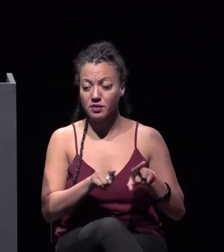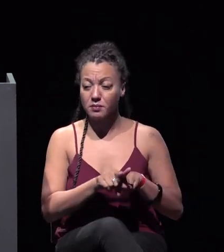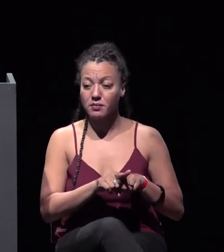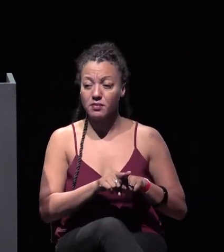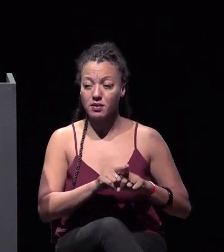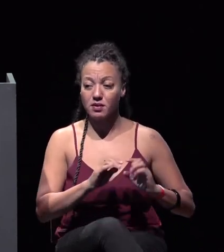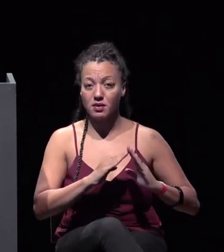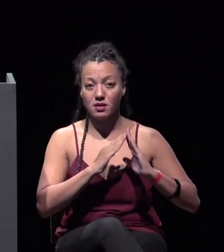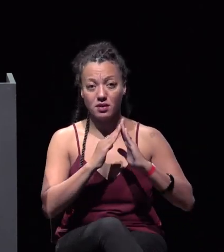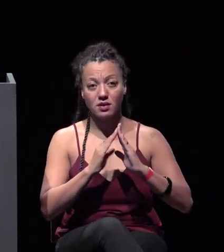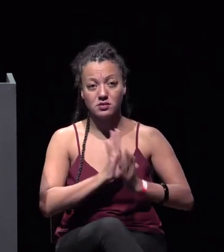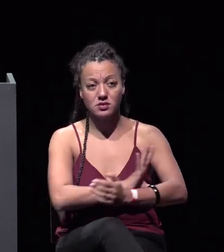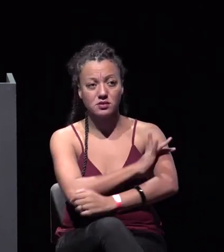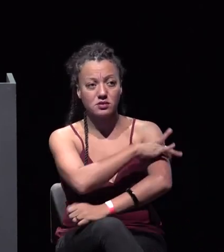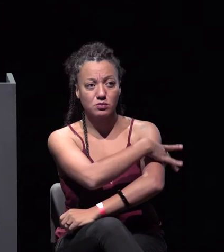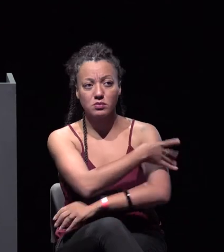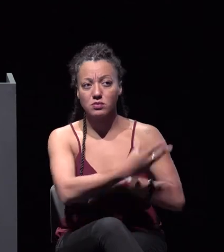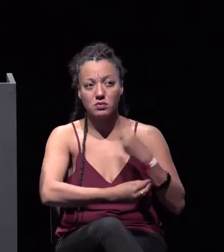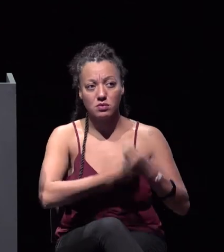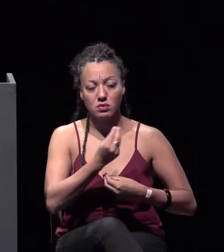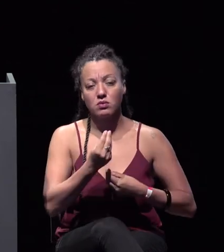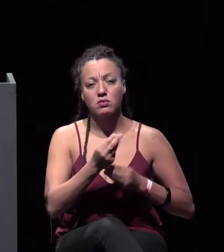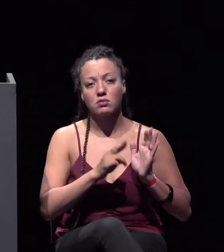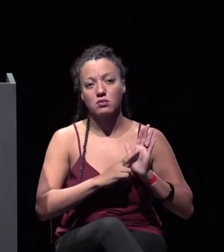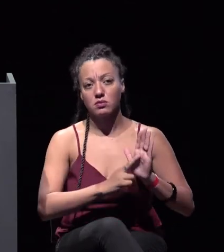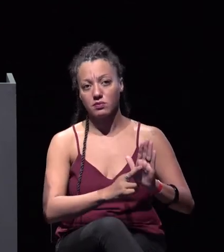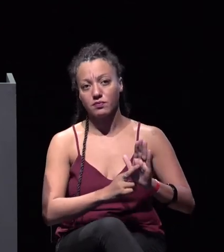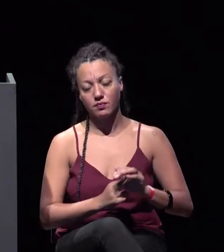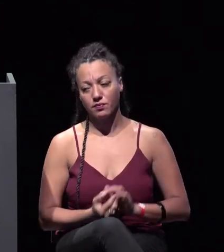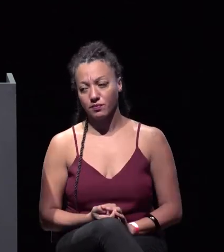de candomblé como ele representam também